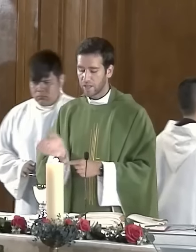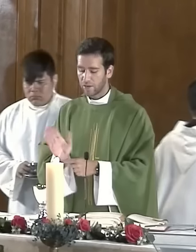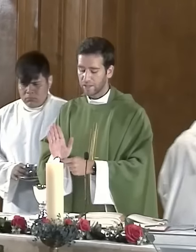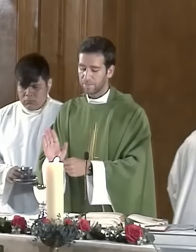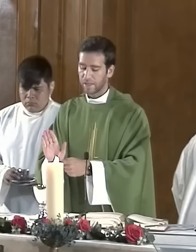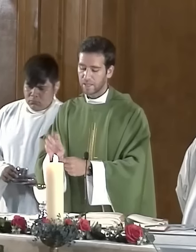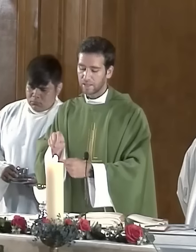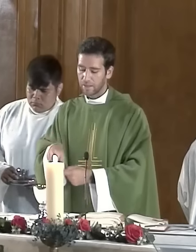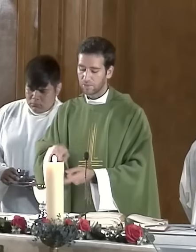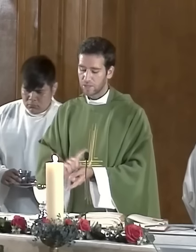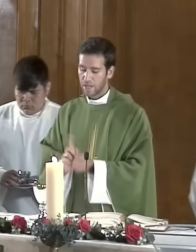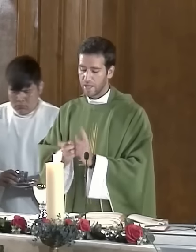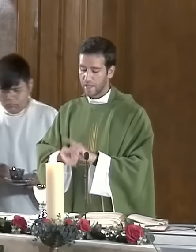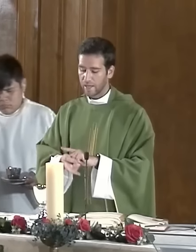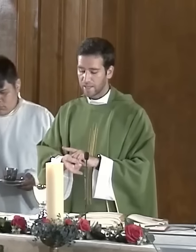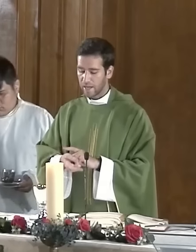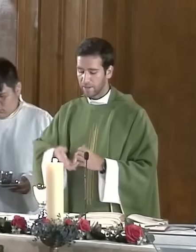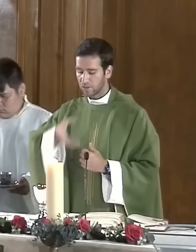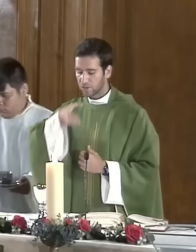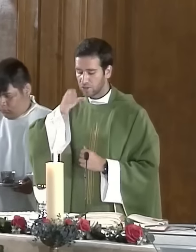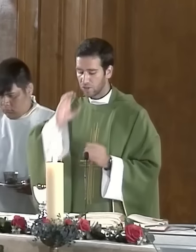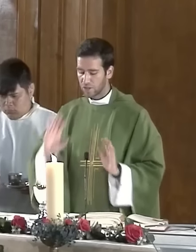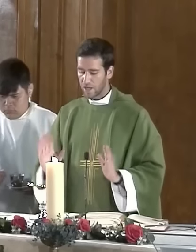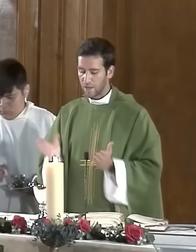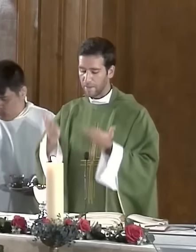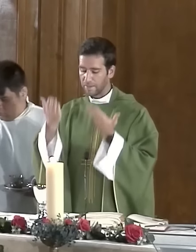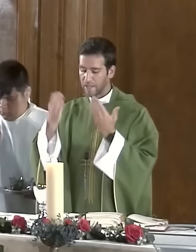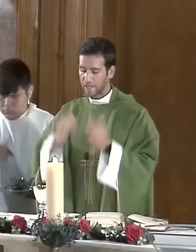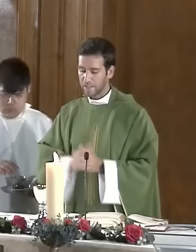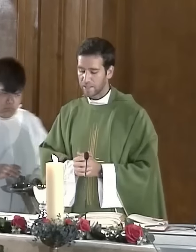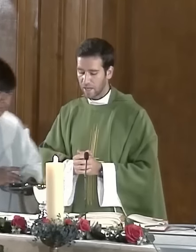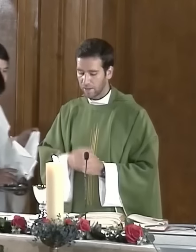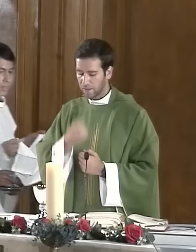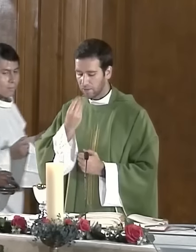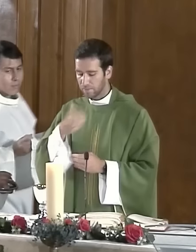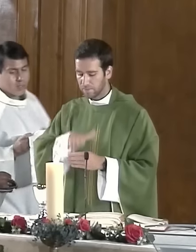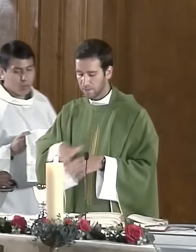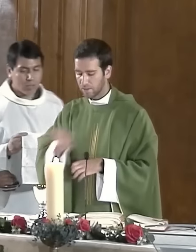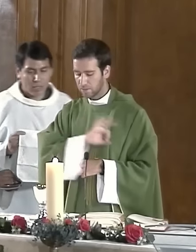te presentamos. Él será para nosotros bebida de salvación.